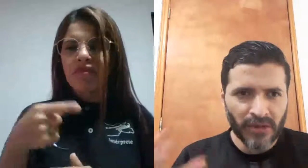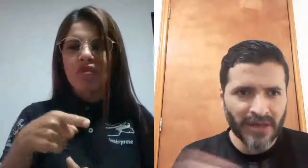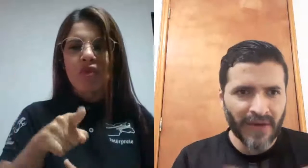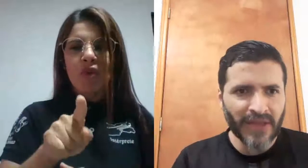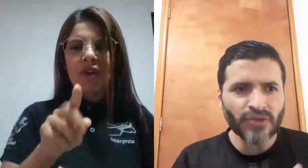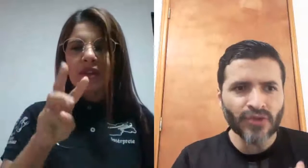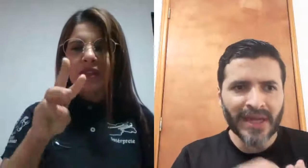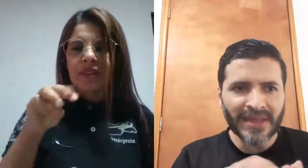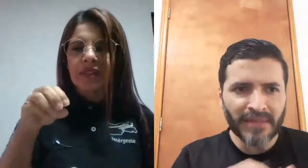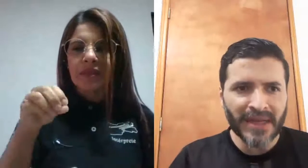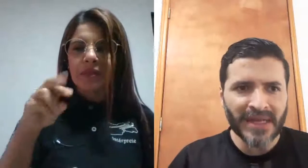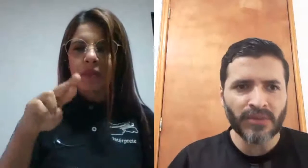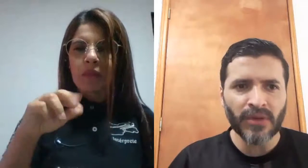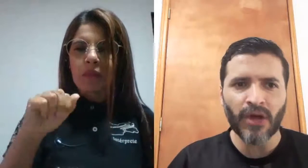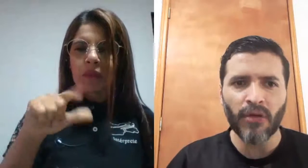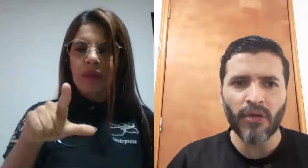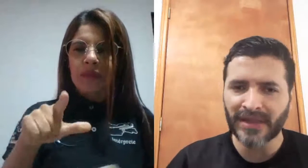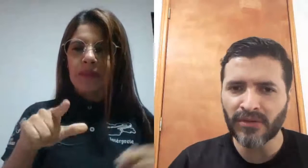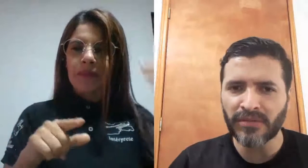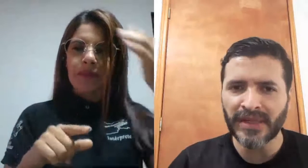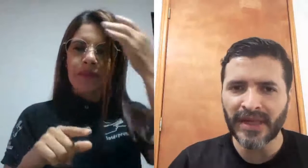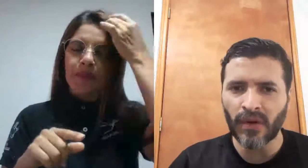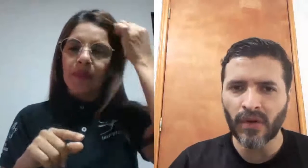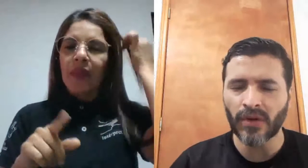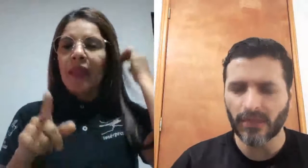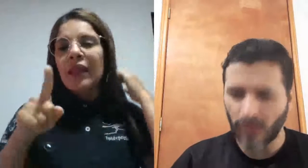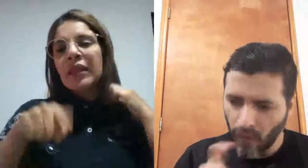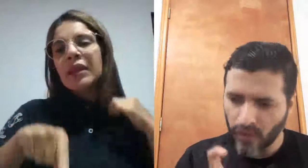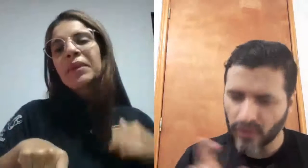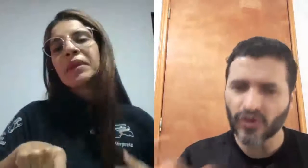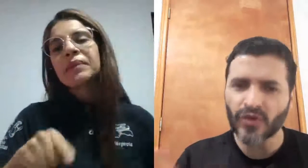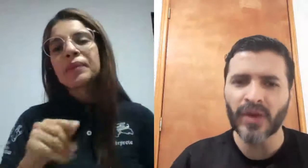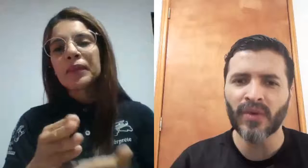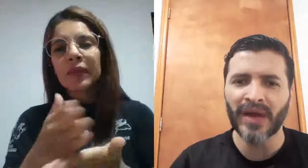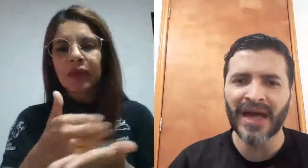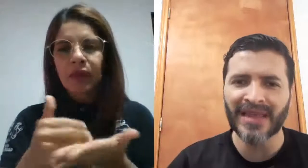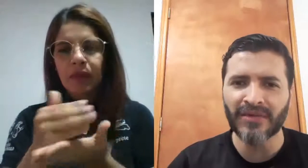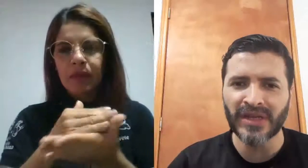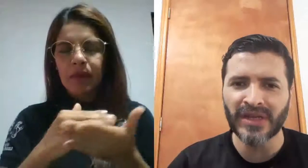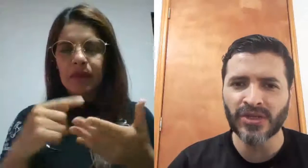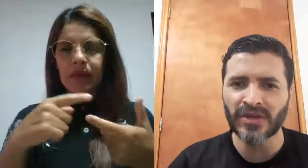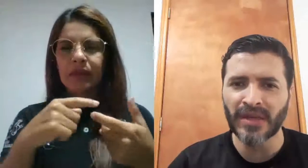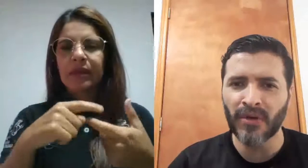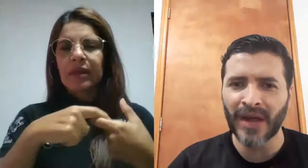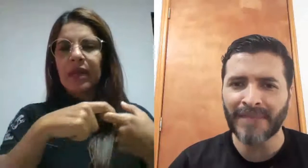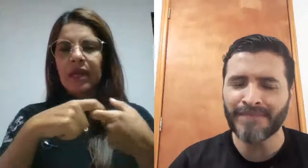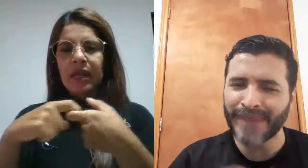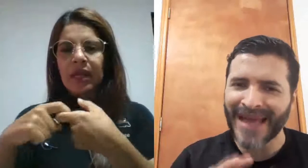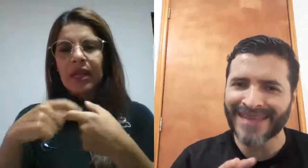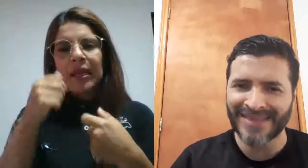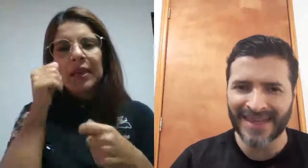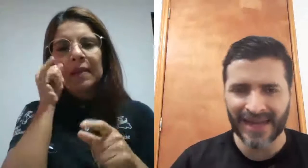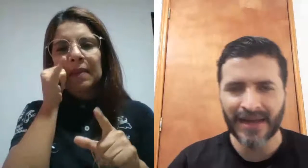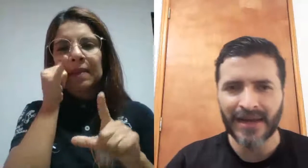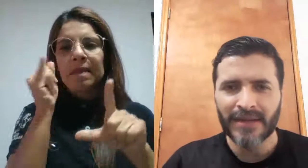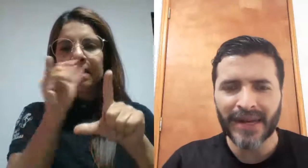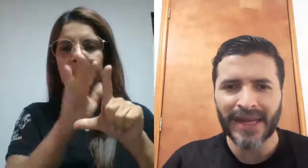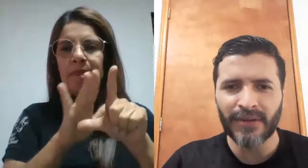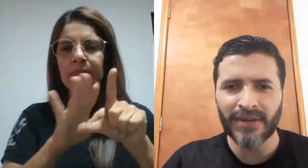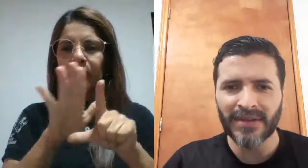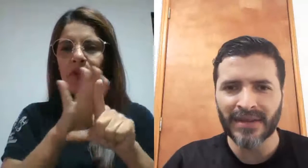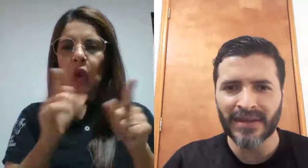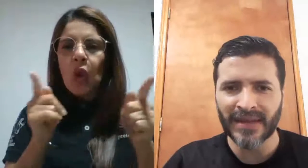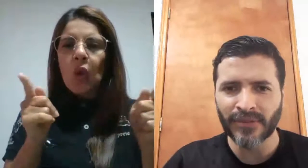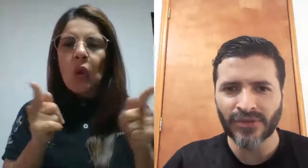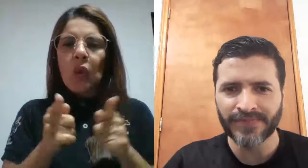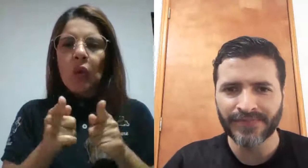ya lo hemos venido trabajando. Yo ahí también les voy a compartir un video corto sobre una definición de moral práctica